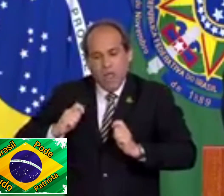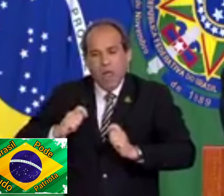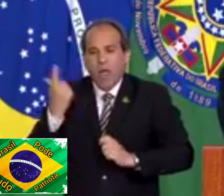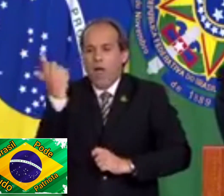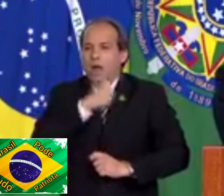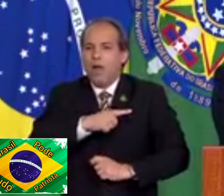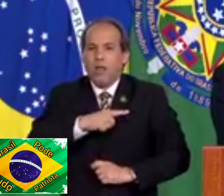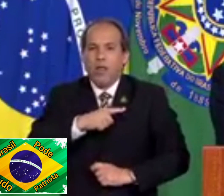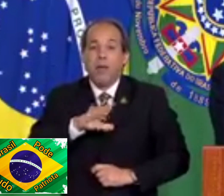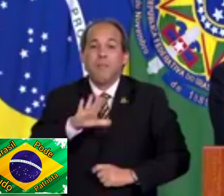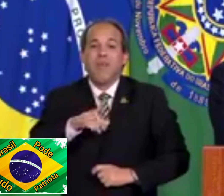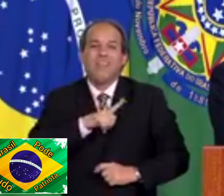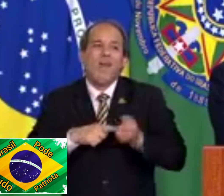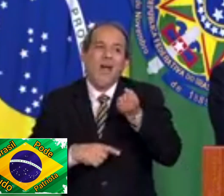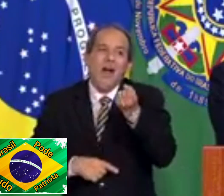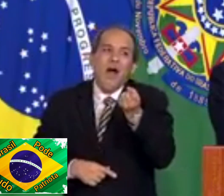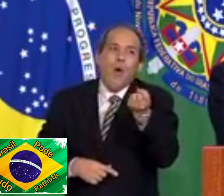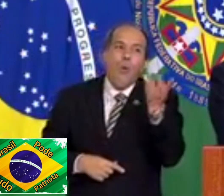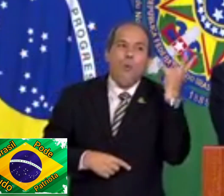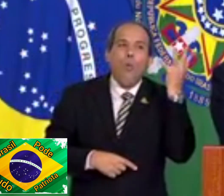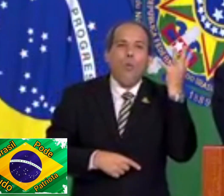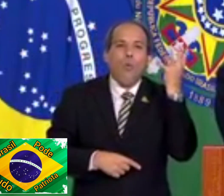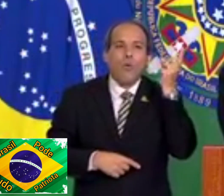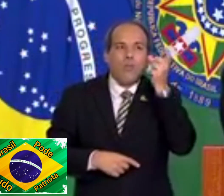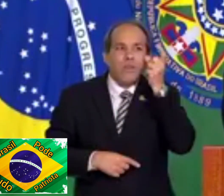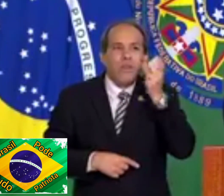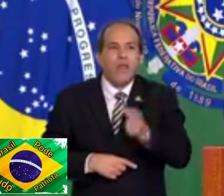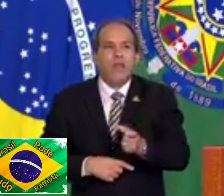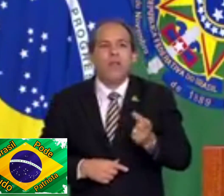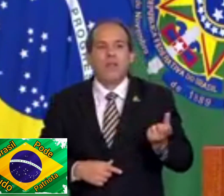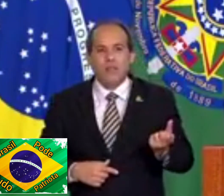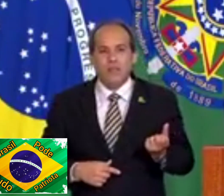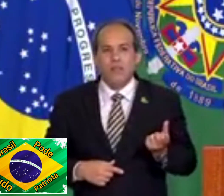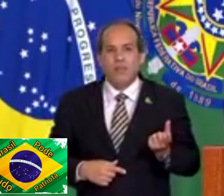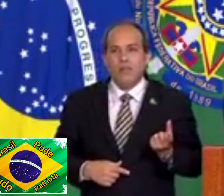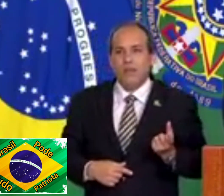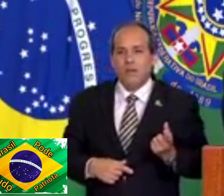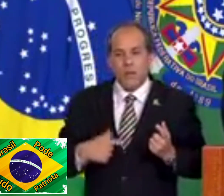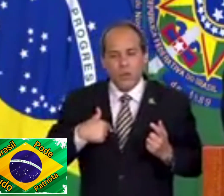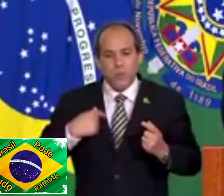outros interesses deveriam ser levados em conta.